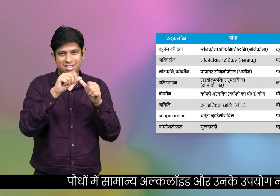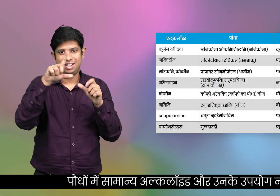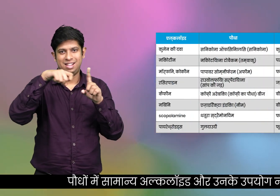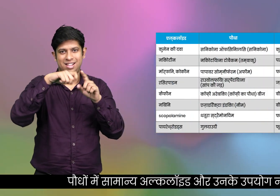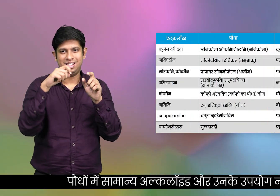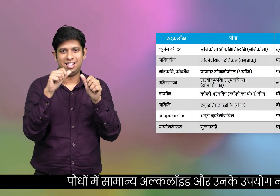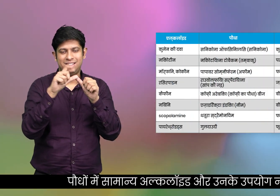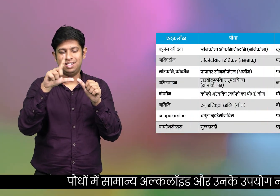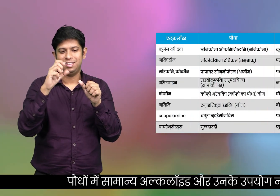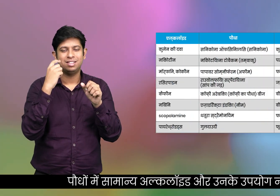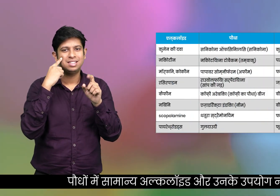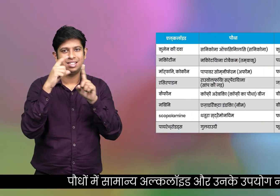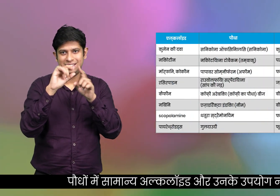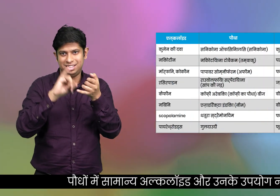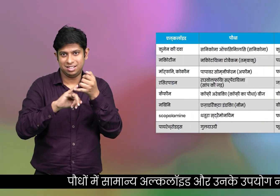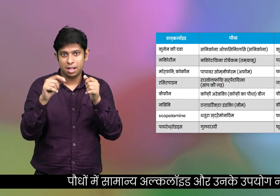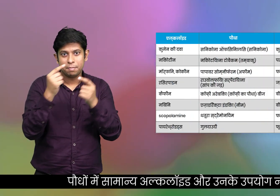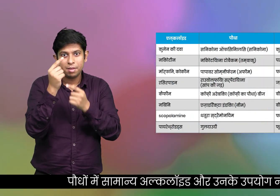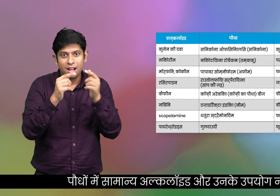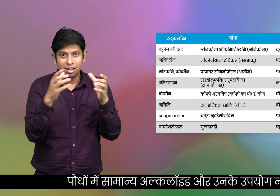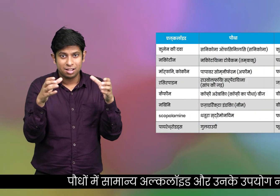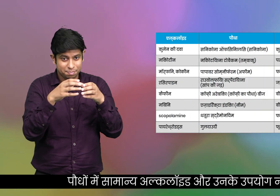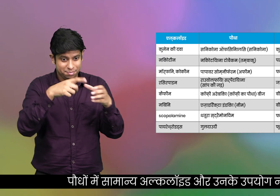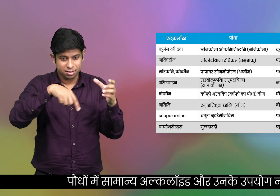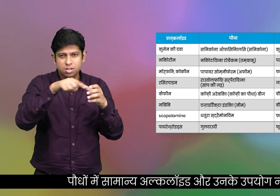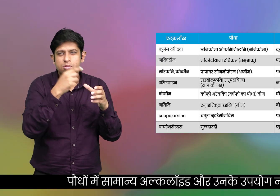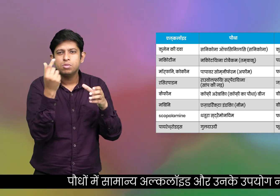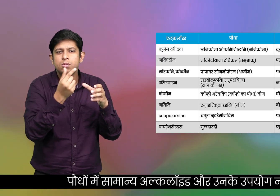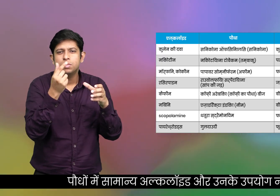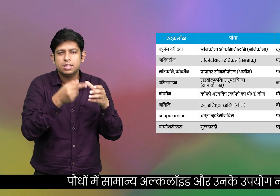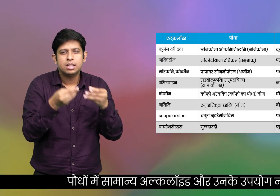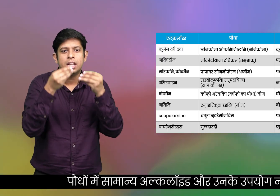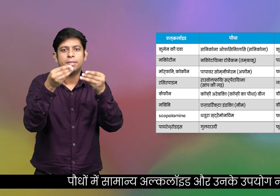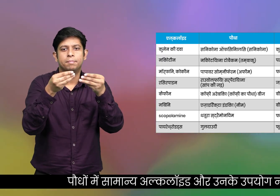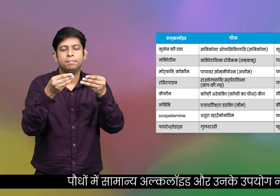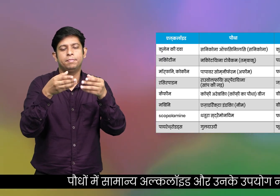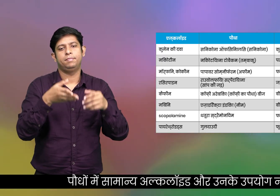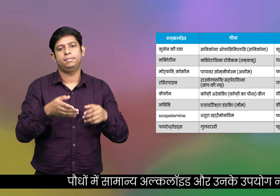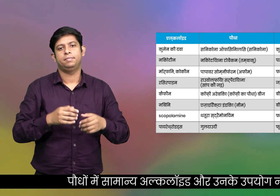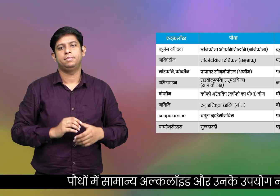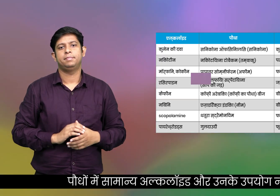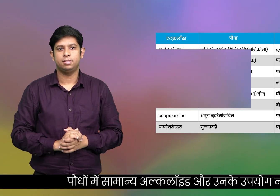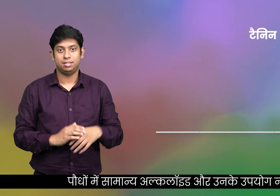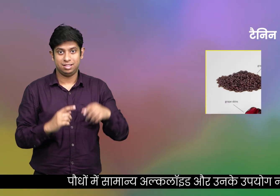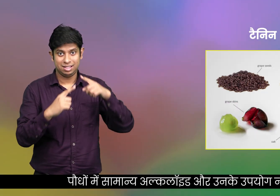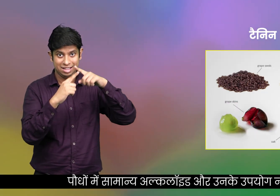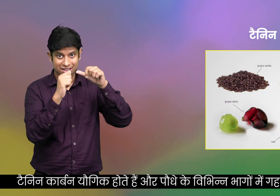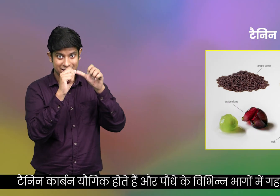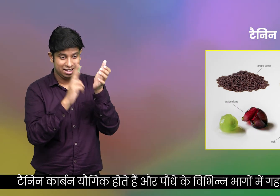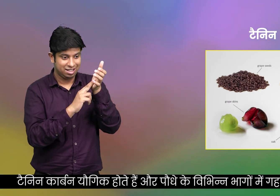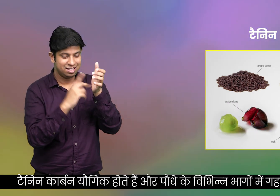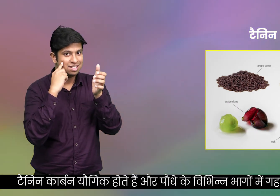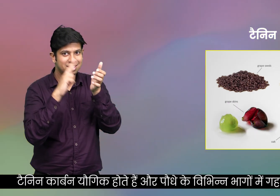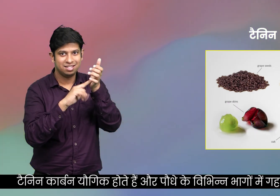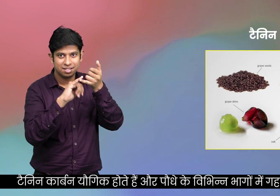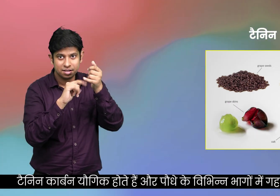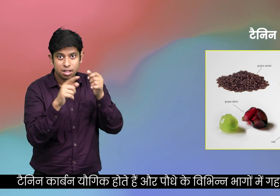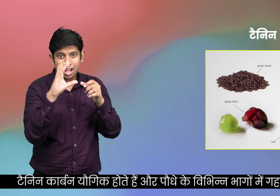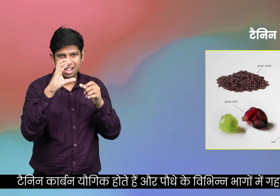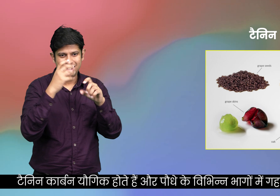सामान्य एल्कलॉइड और उनके उपयोग नीचे दिए गए हैं। टैनिन कार्बन यौगिक